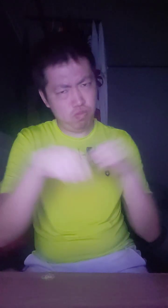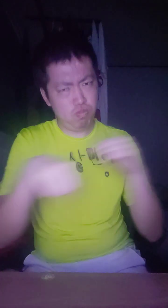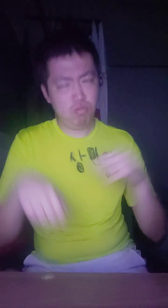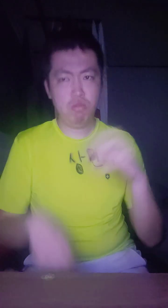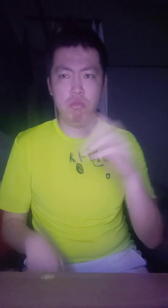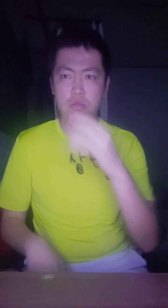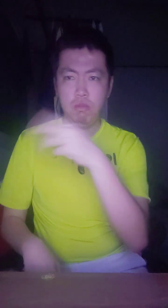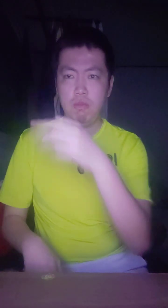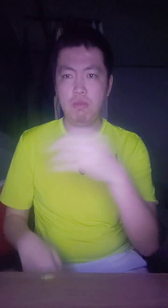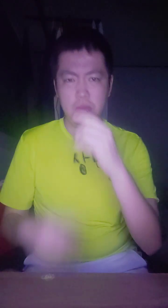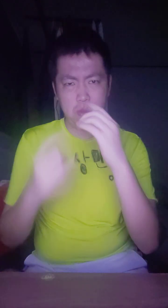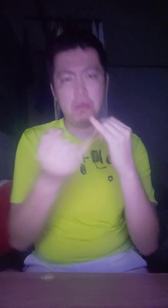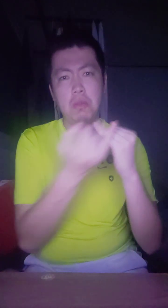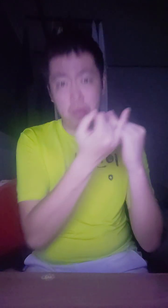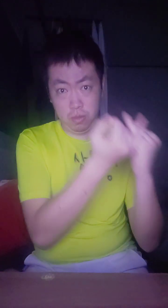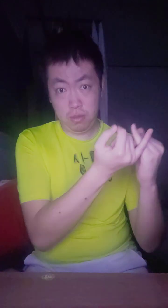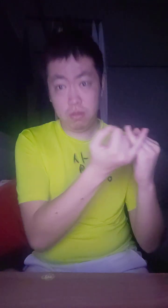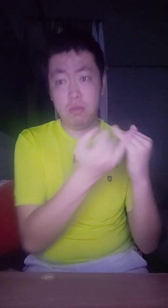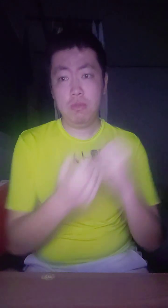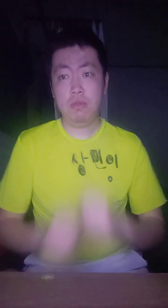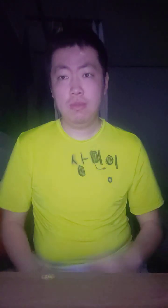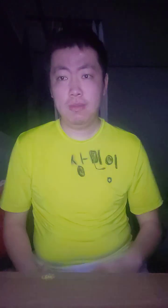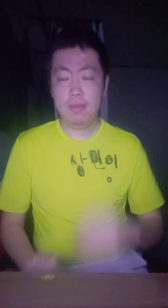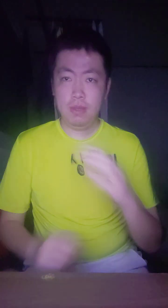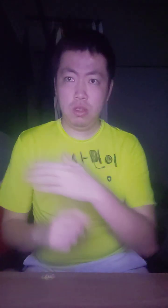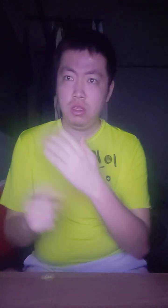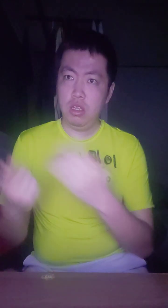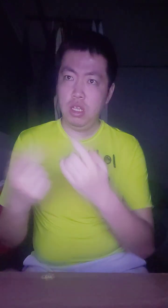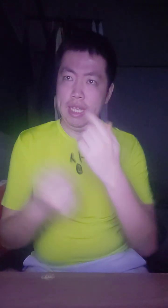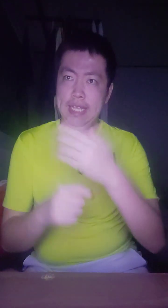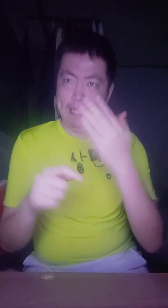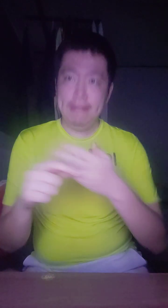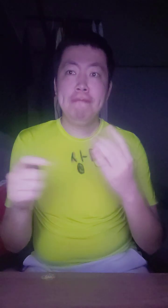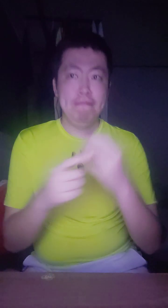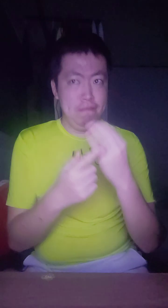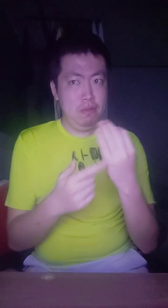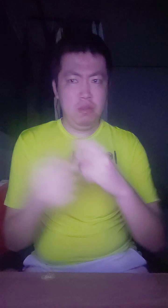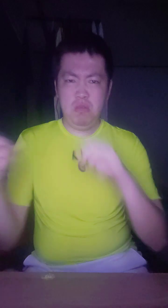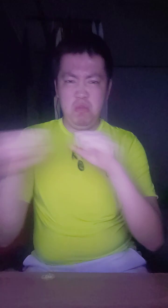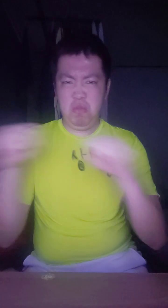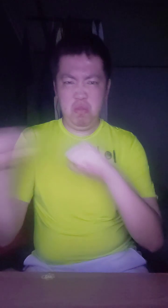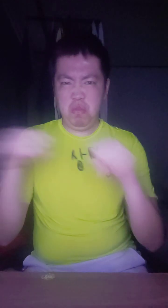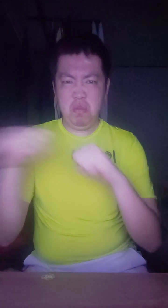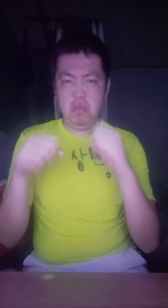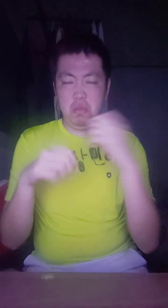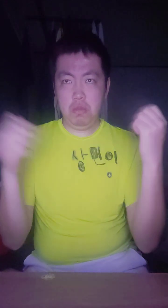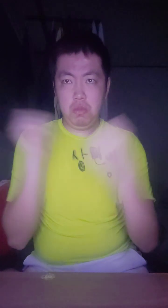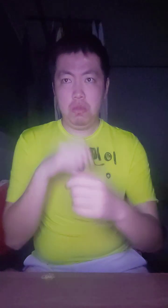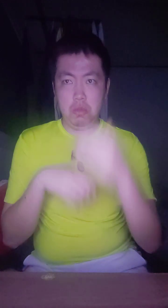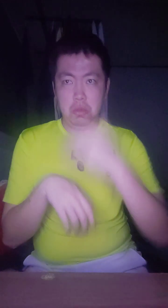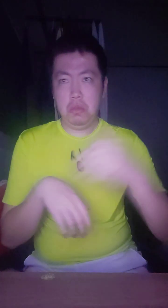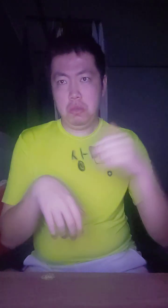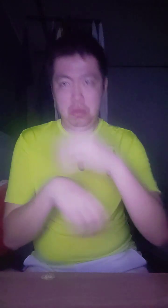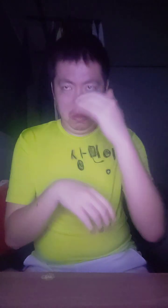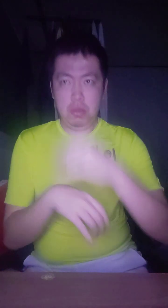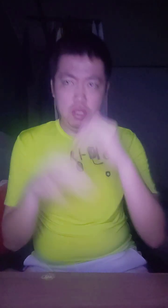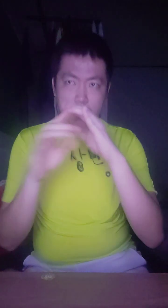소년부에 송치할 계획인 가운데 교육당국도 자체조사에서 폭력 행위를 확인하고 진상조사를 거칠 예정이라고